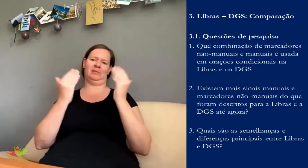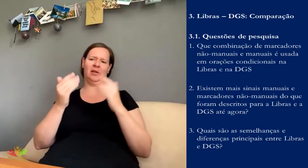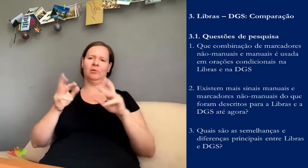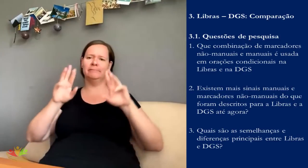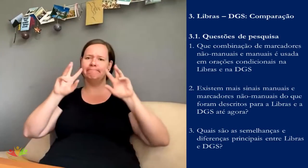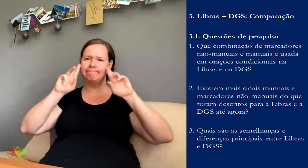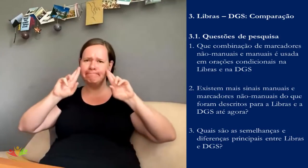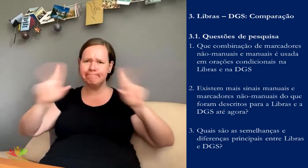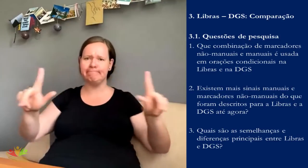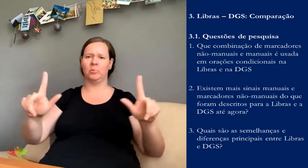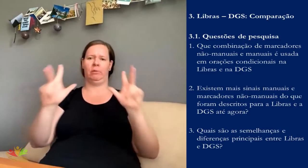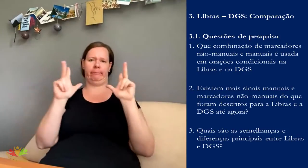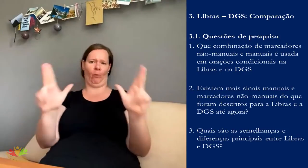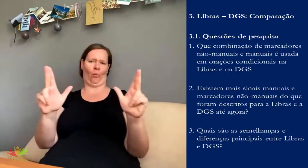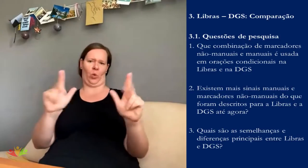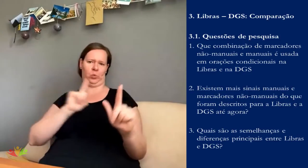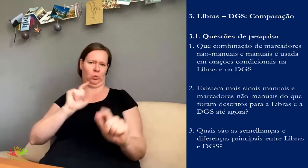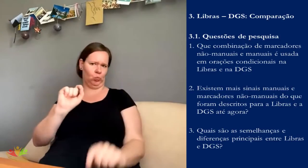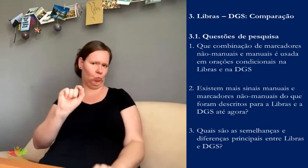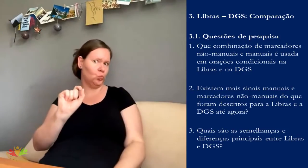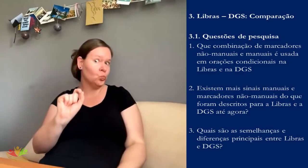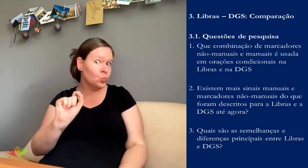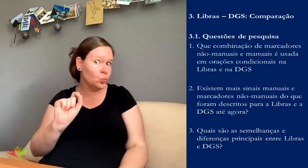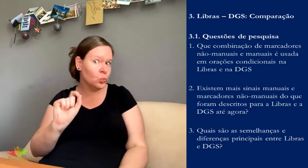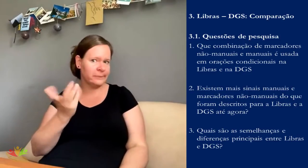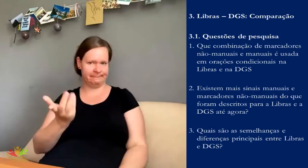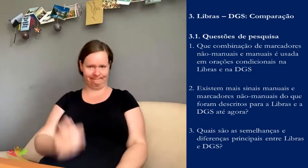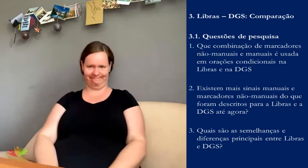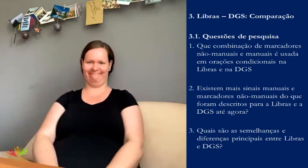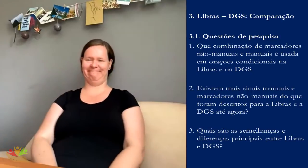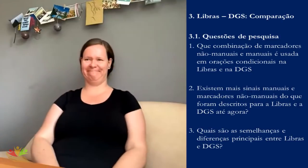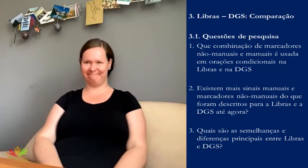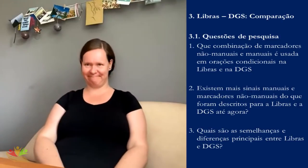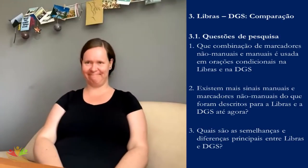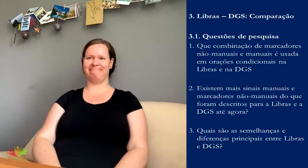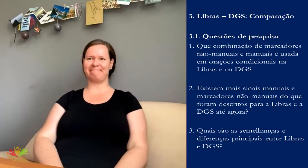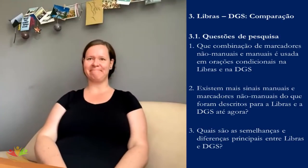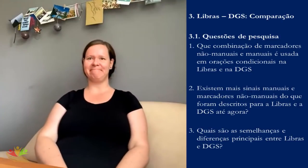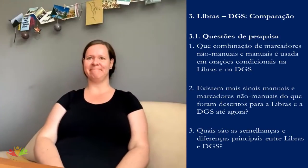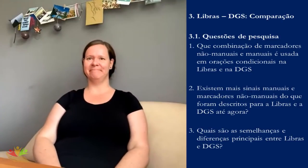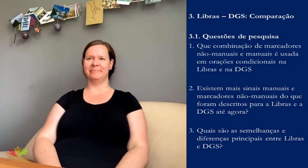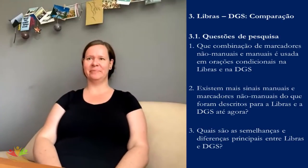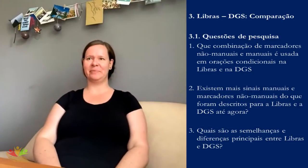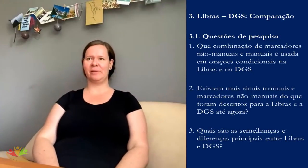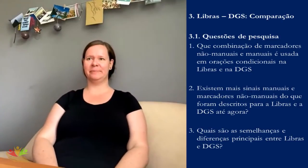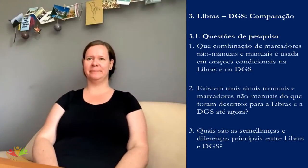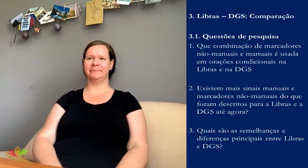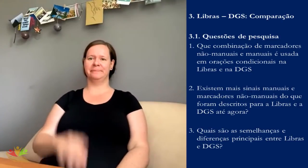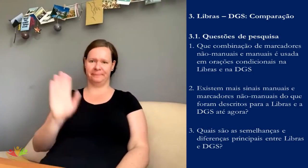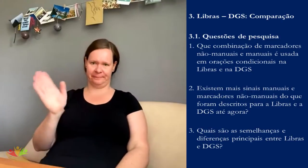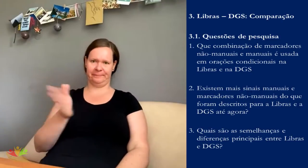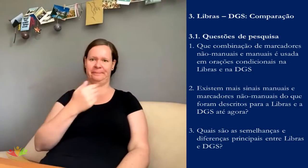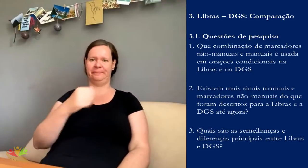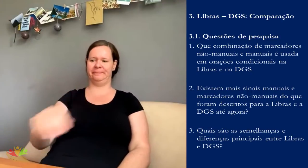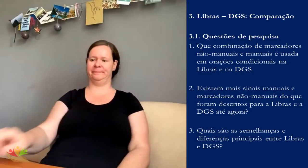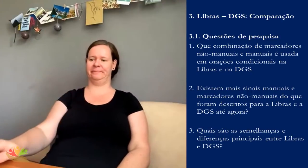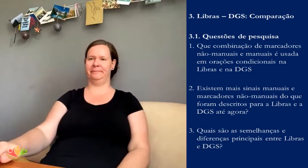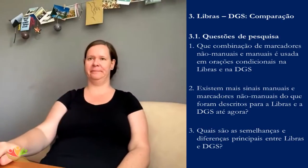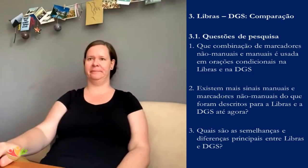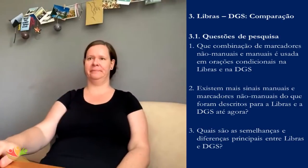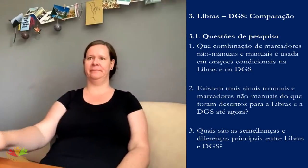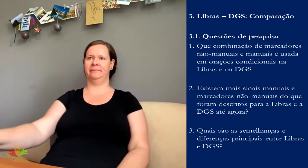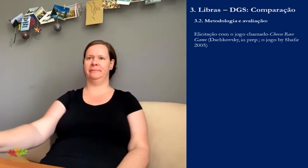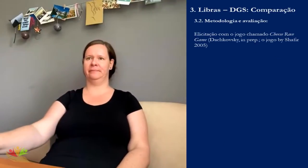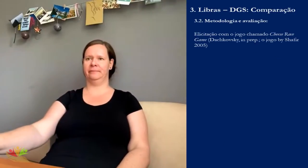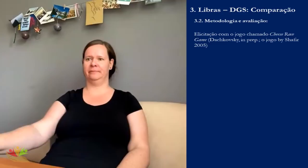estão descritas. Ah, e o que a língua de sinais brasileira e a língua de sinais alemã teriam de